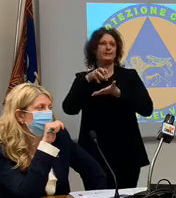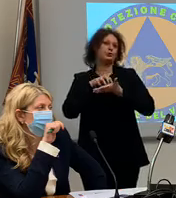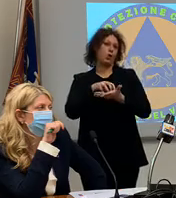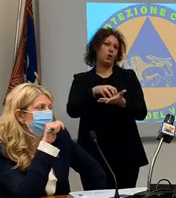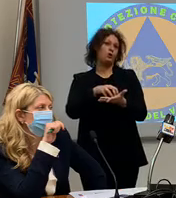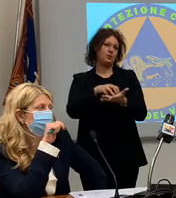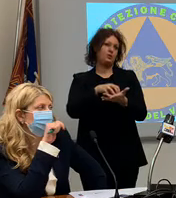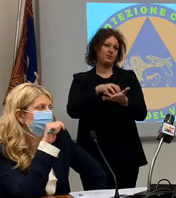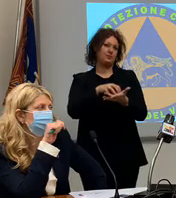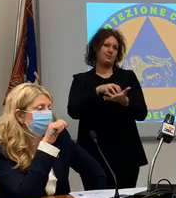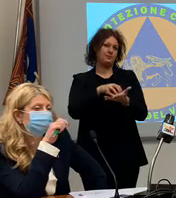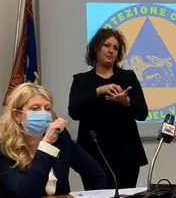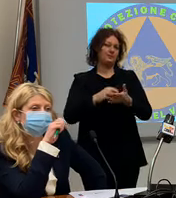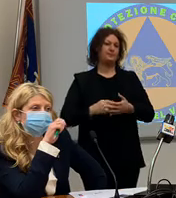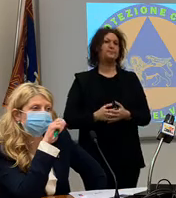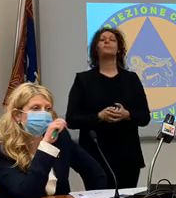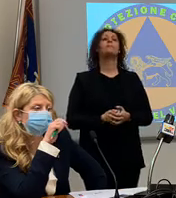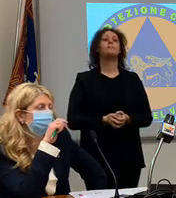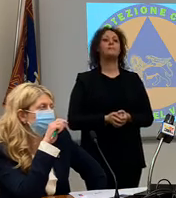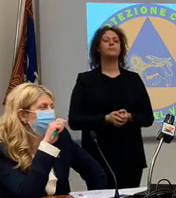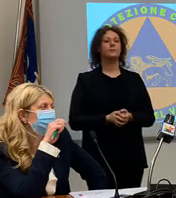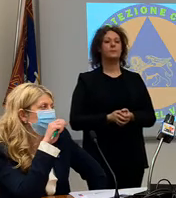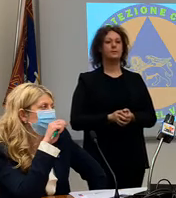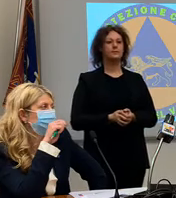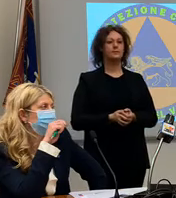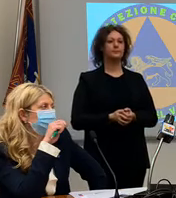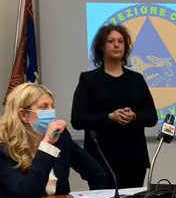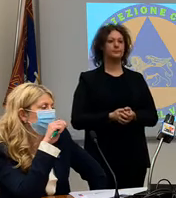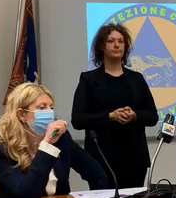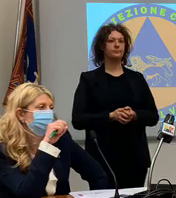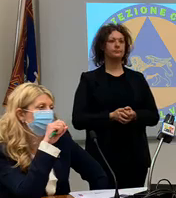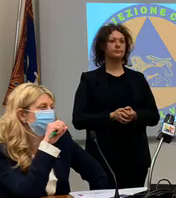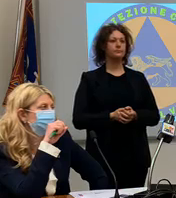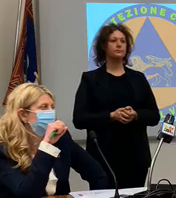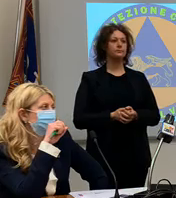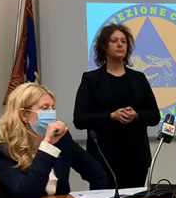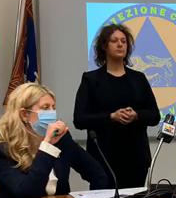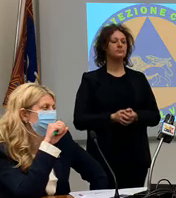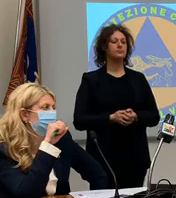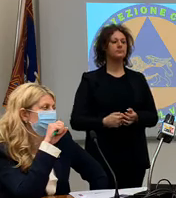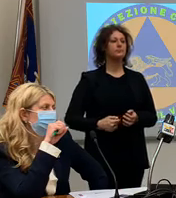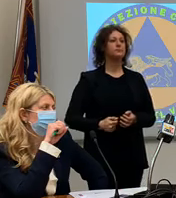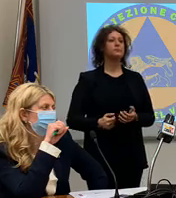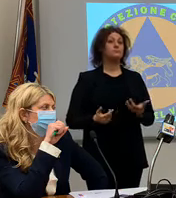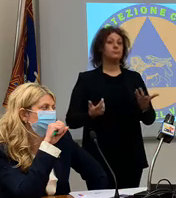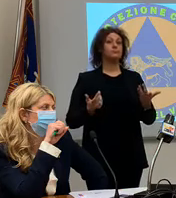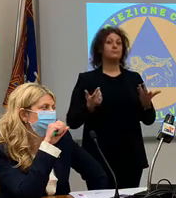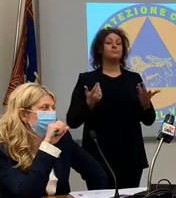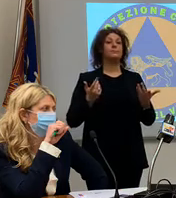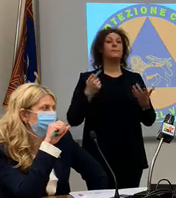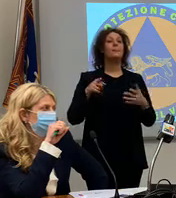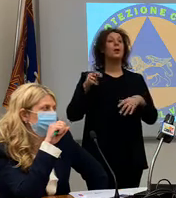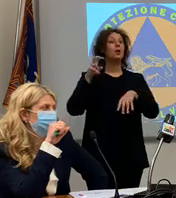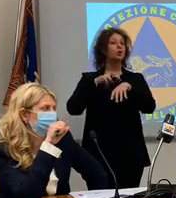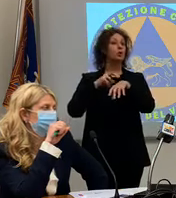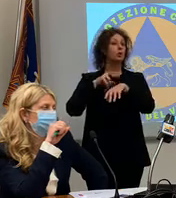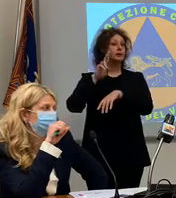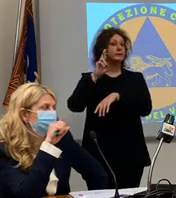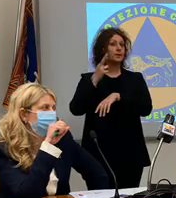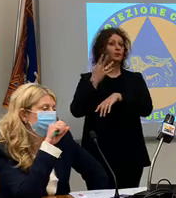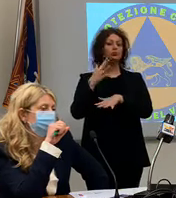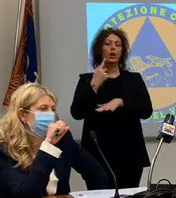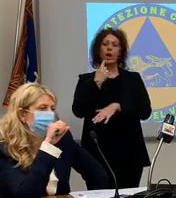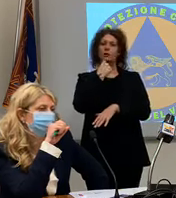città che che ci rovinano il piano di sanità pubblica la dottoressa Russo mi dice guarda che problema sono le piazze piene il